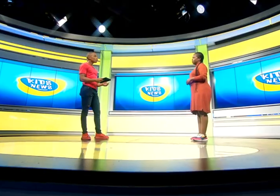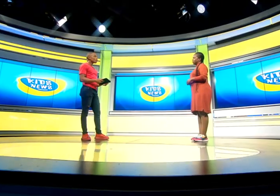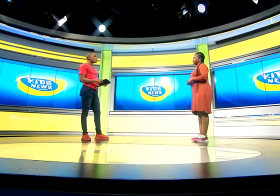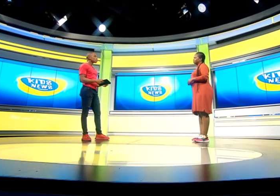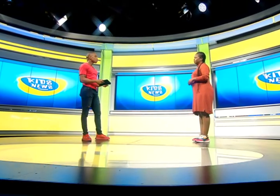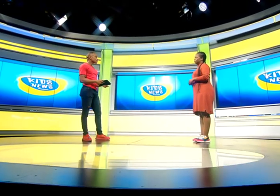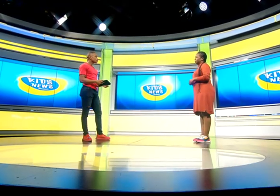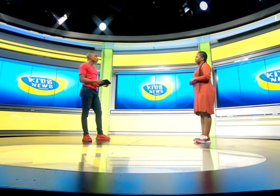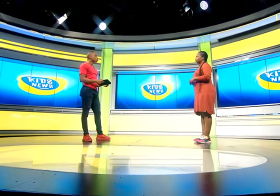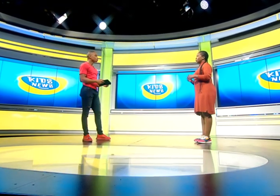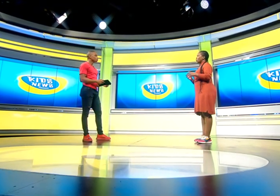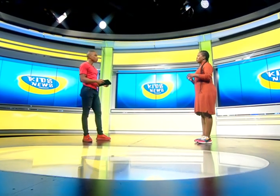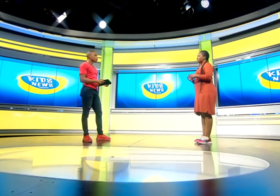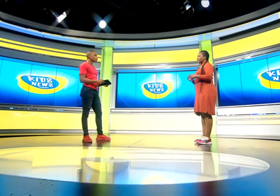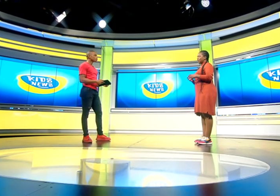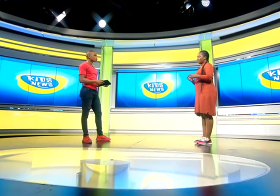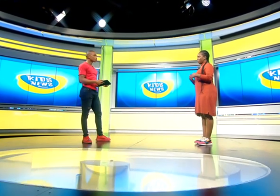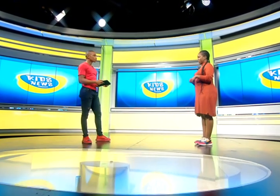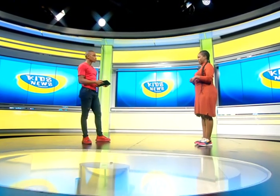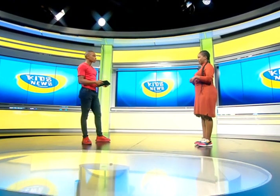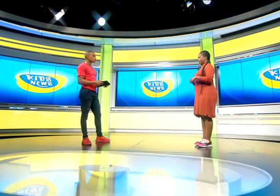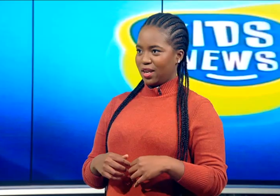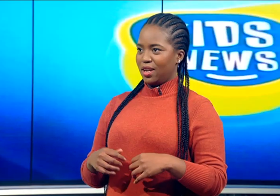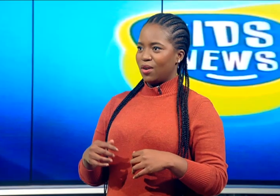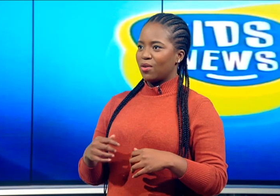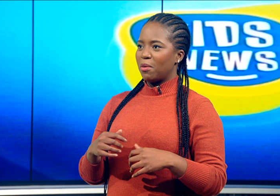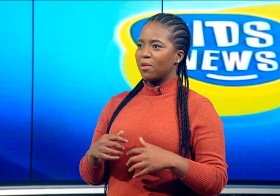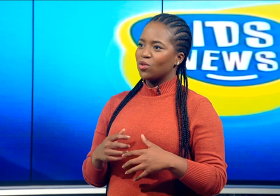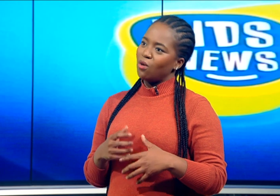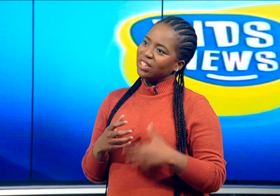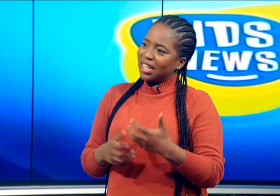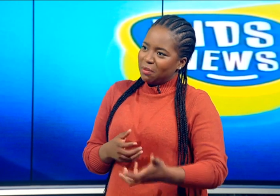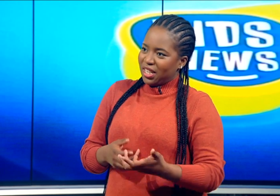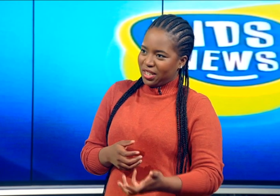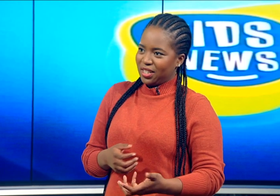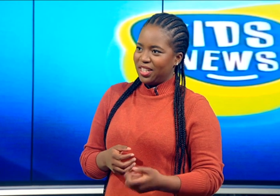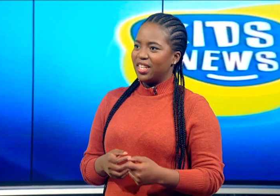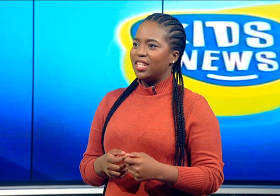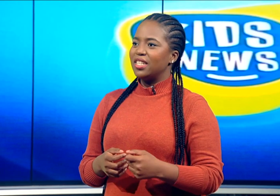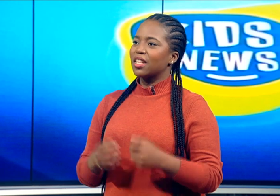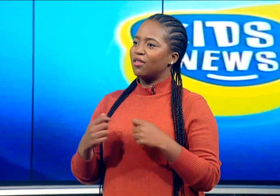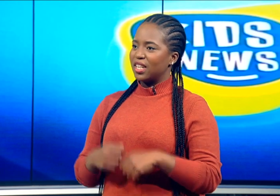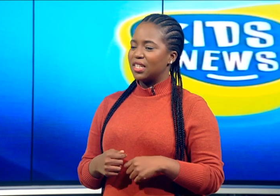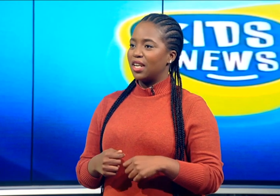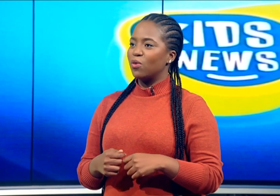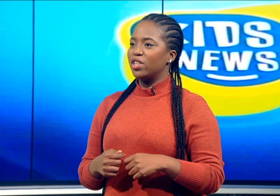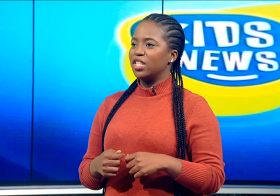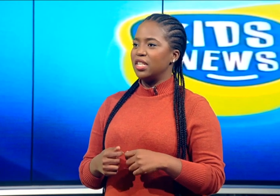noma ukulisebenzisa? Ulimi lwezandla olwasekhaya. Uyabona kuthiwa uncelebeleni. I-South African Sign Language